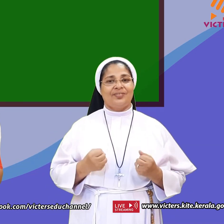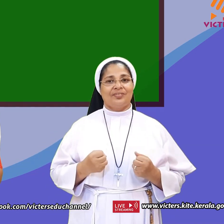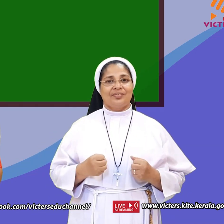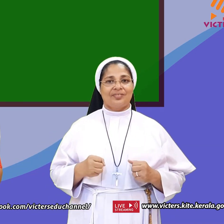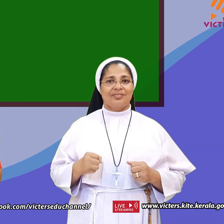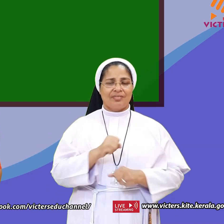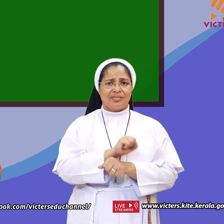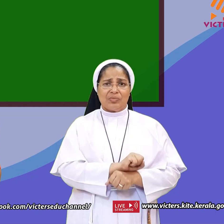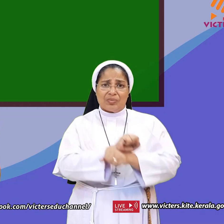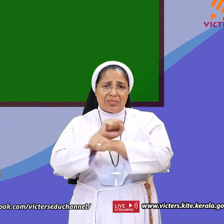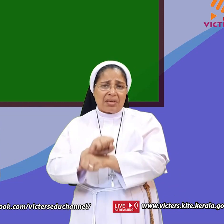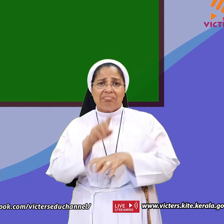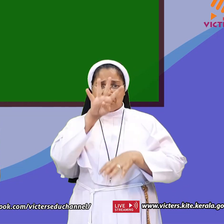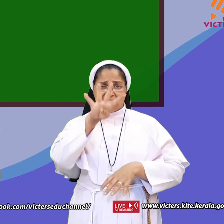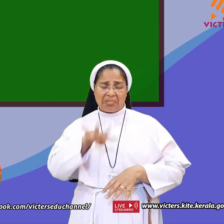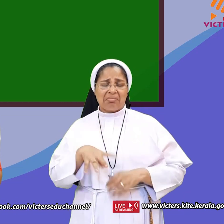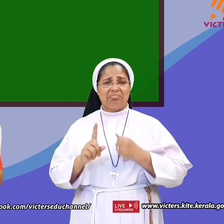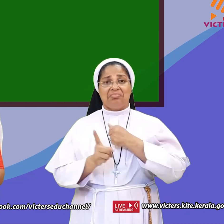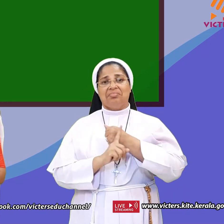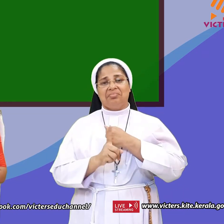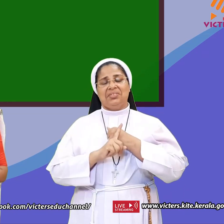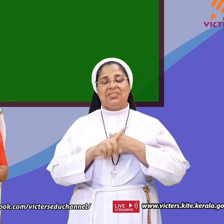ജയിൽ ശിക്ഷ അനുഭവിക്കേണ്ടി വന്ന